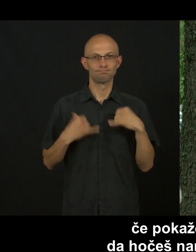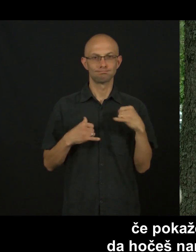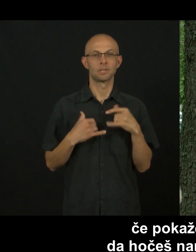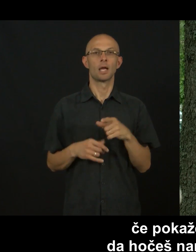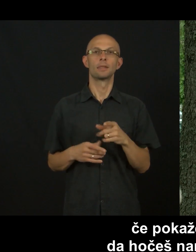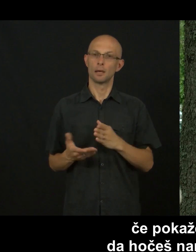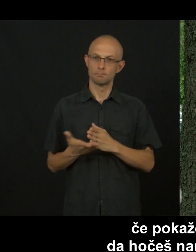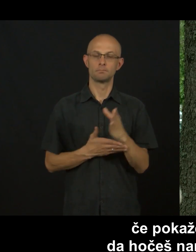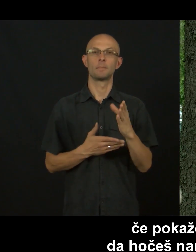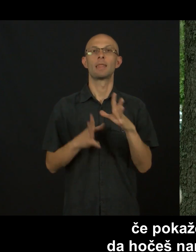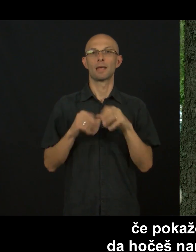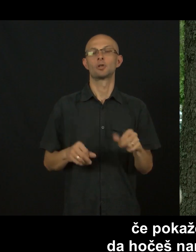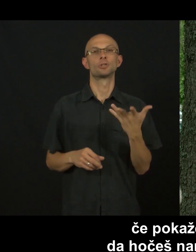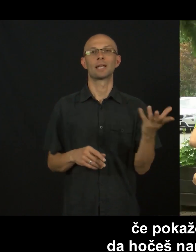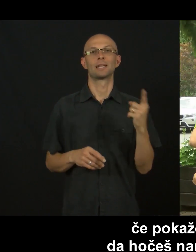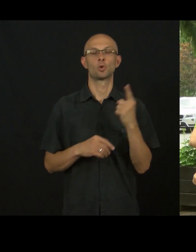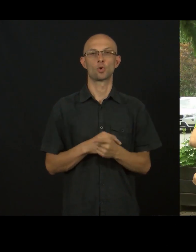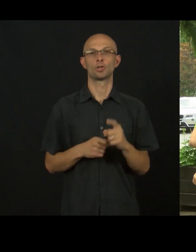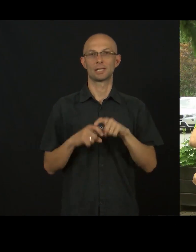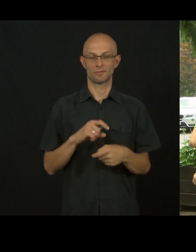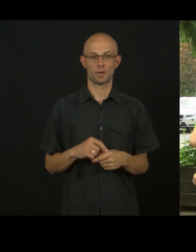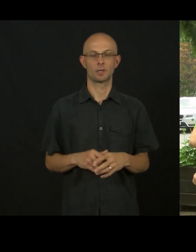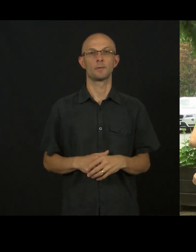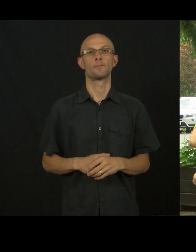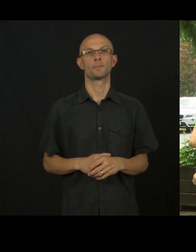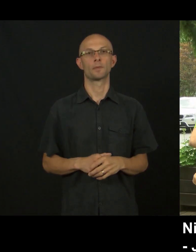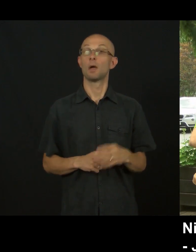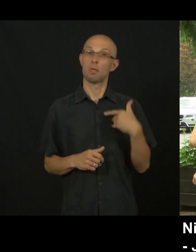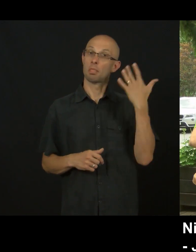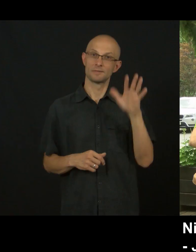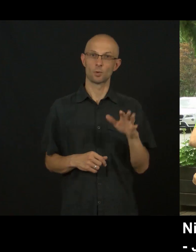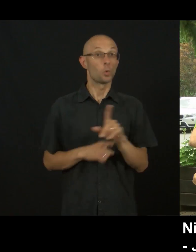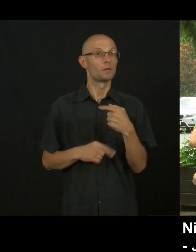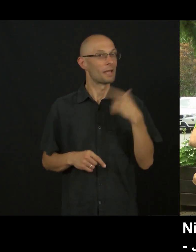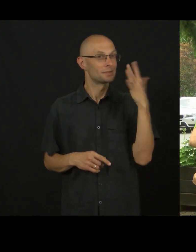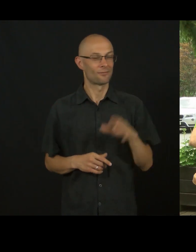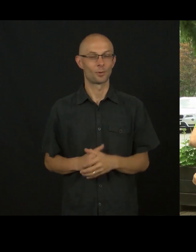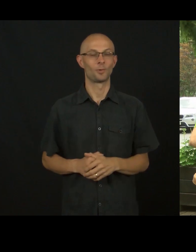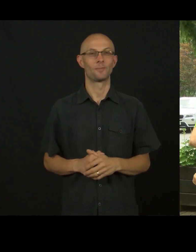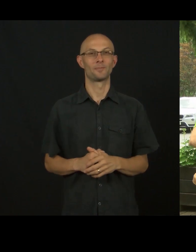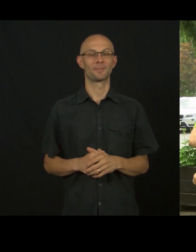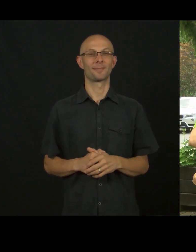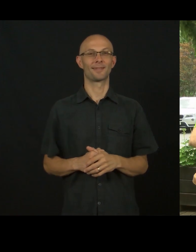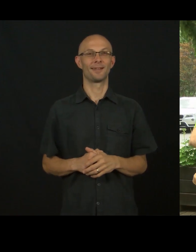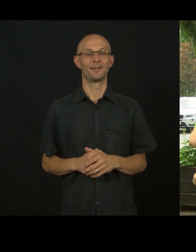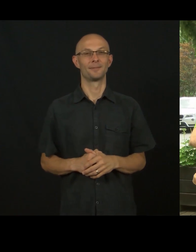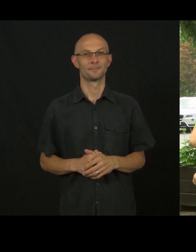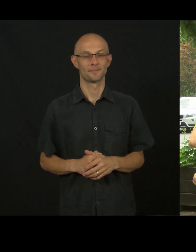hočeš narediti določene stvari. Nisem vedel. Jaz tudi ne.